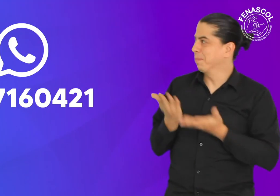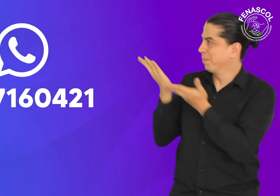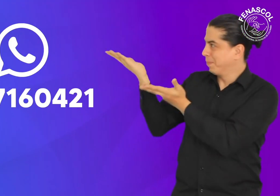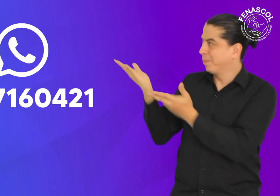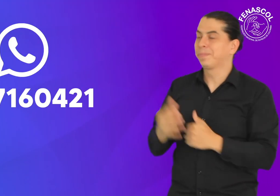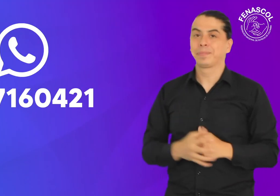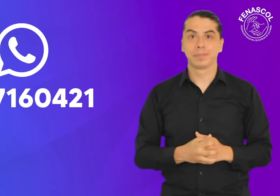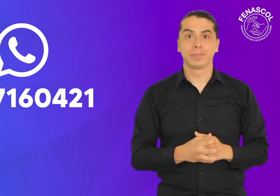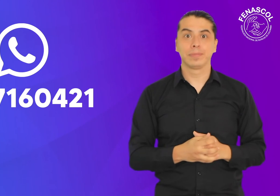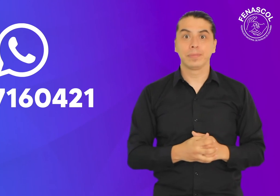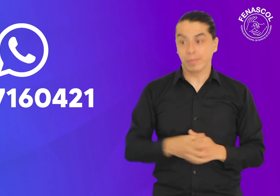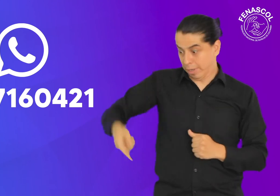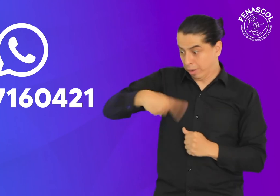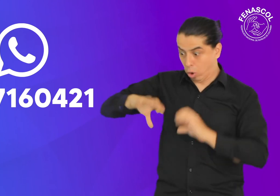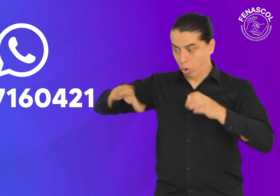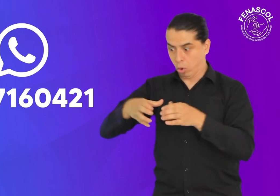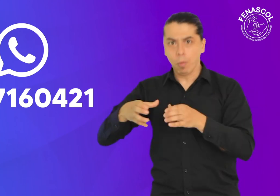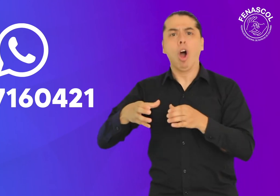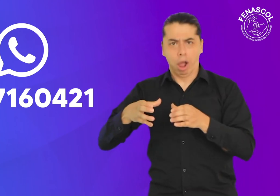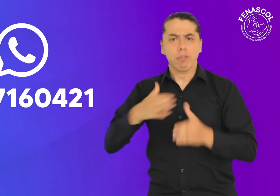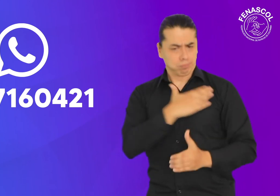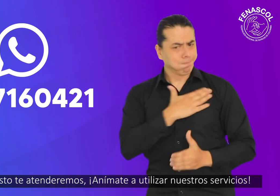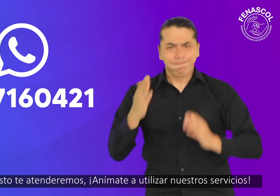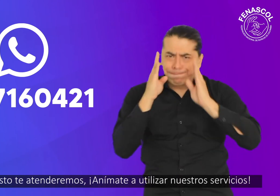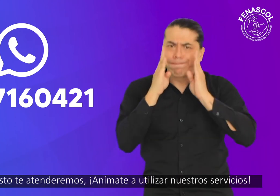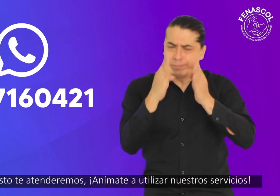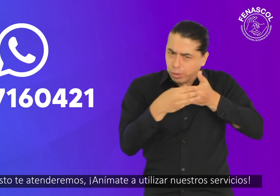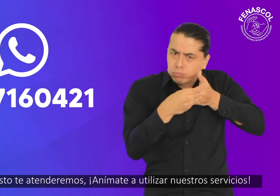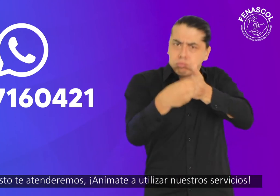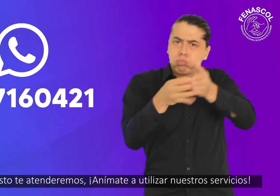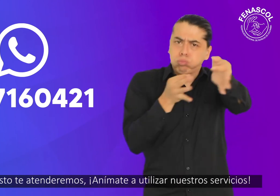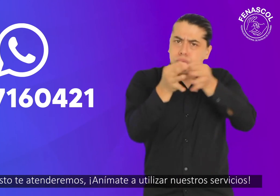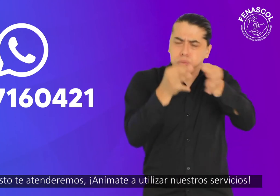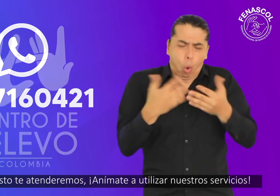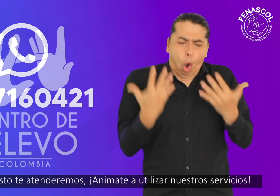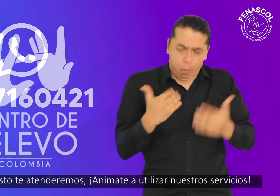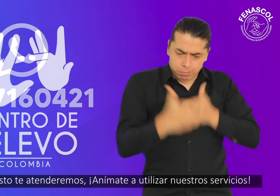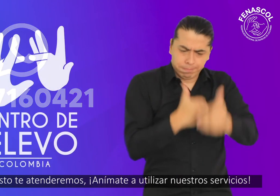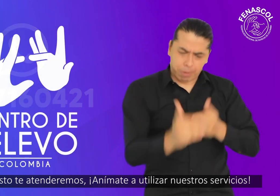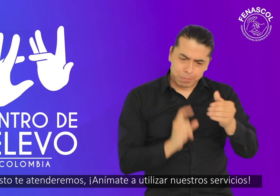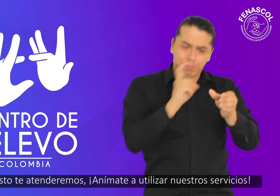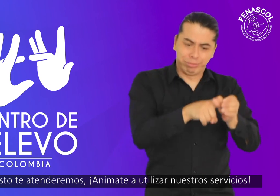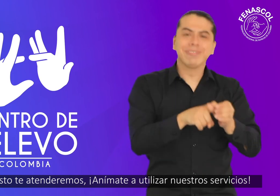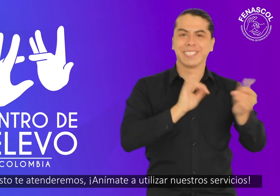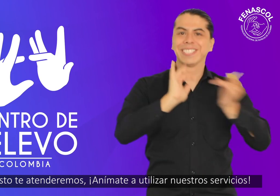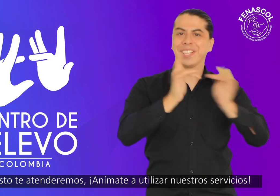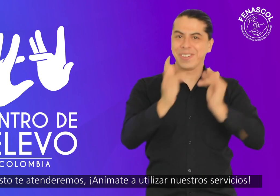312-716-0421 y con gusto te atenderemos. ¡Anímate a utilizar nuestros servicios!